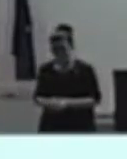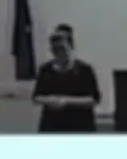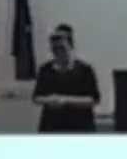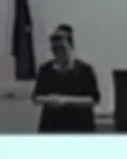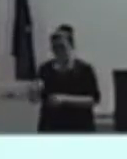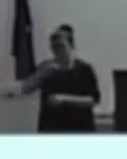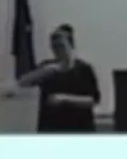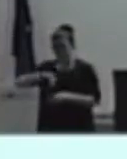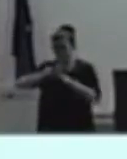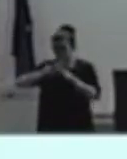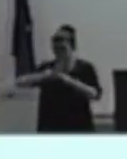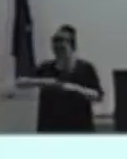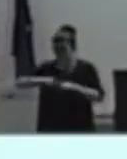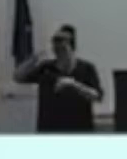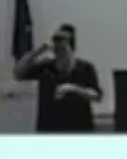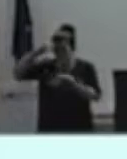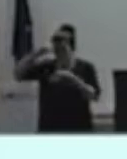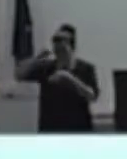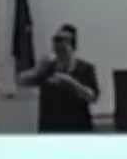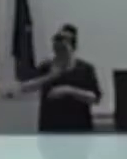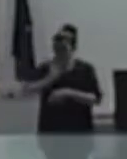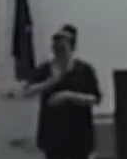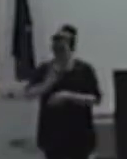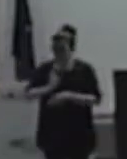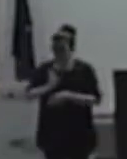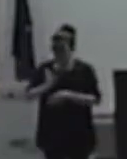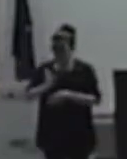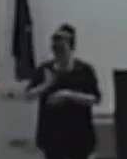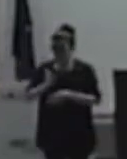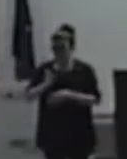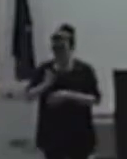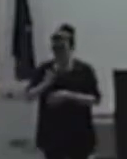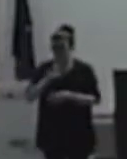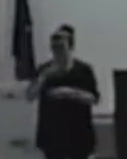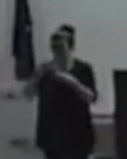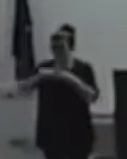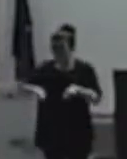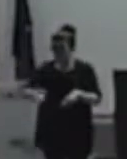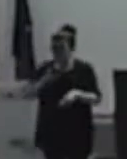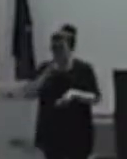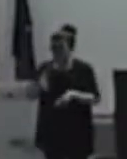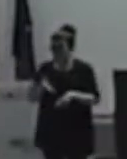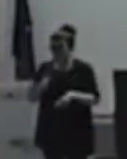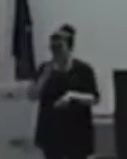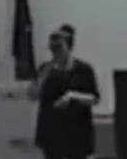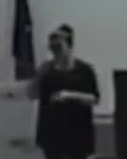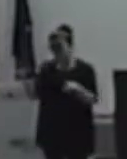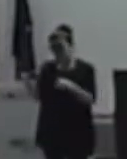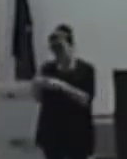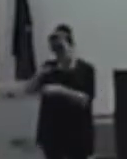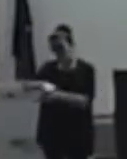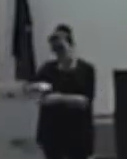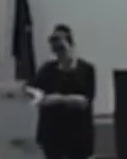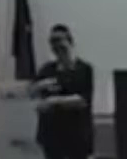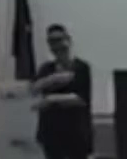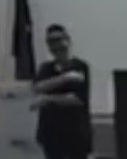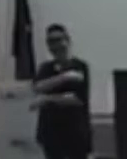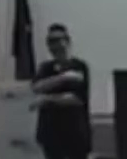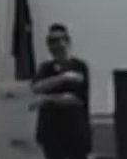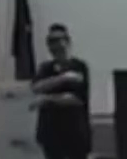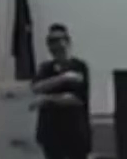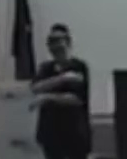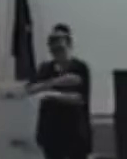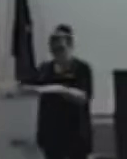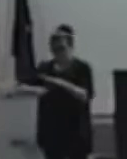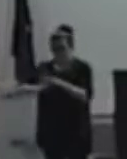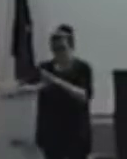detalle, parece que el punto clave es que en muchos casos la utilización continua en el caso de los niños se puede ver dificultada por una serie